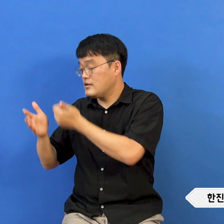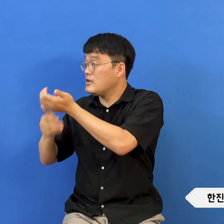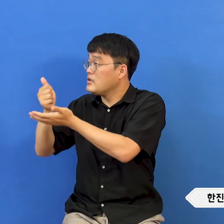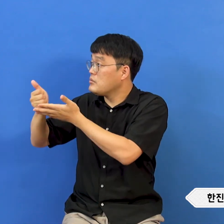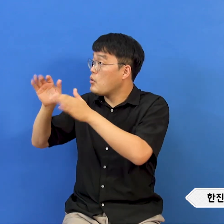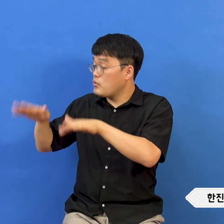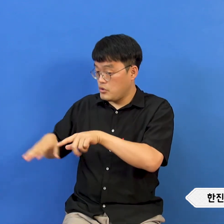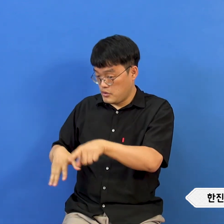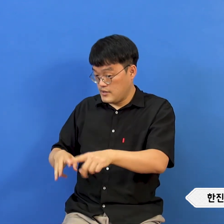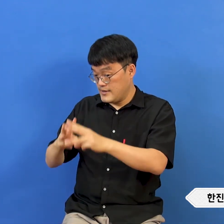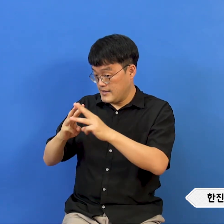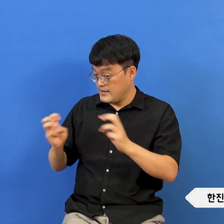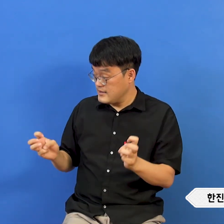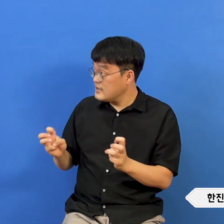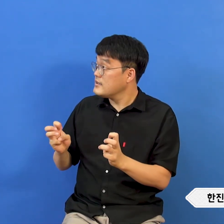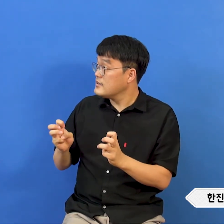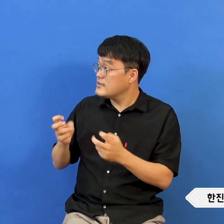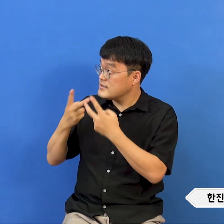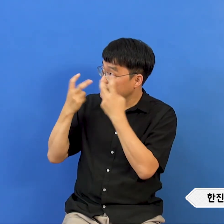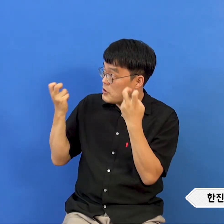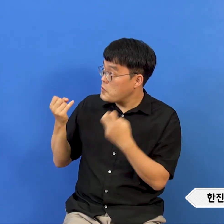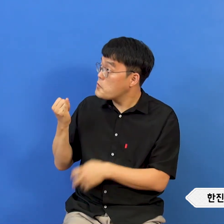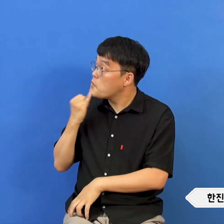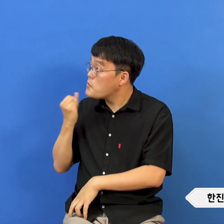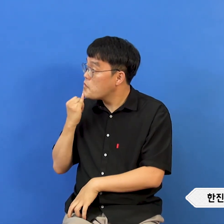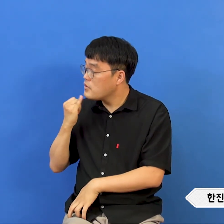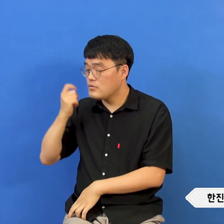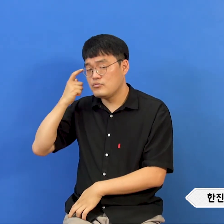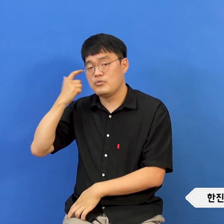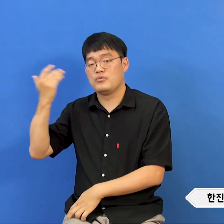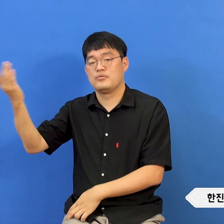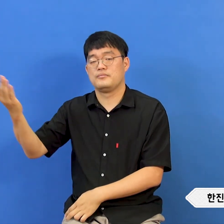여기서 텐트를 치고 유숙해도 되겠습니까?